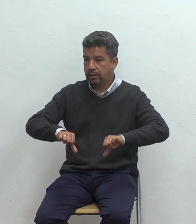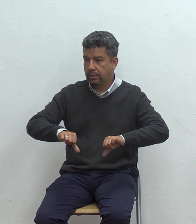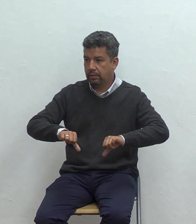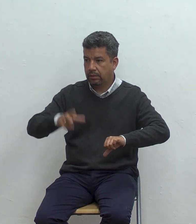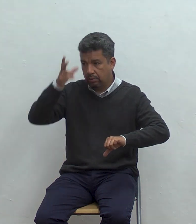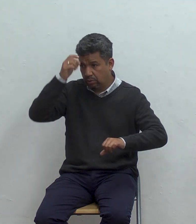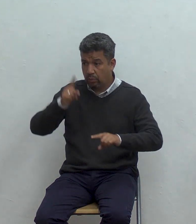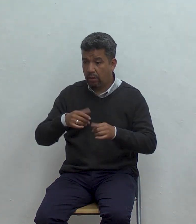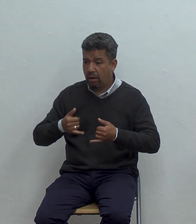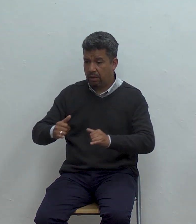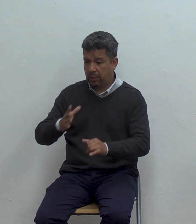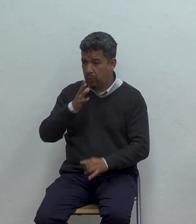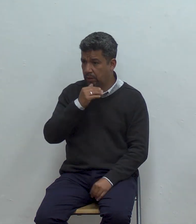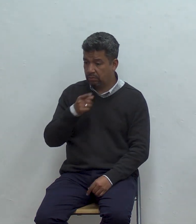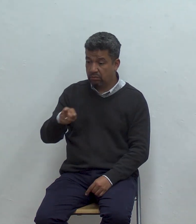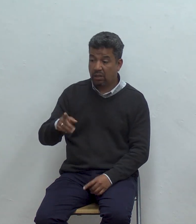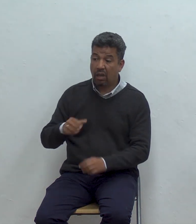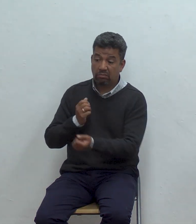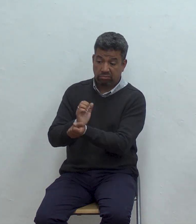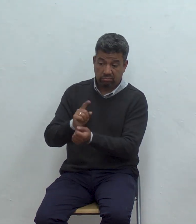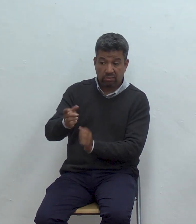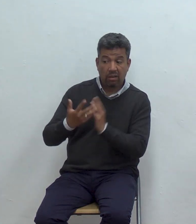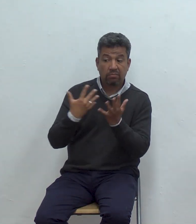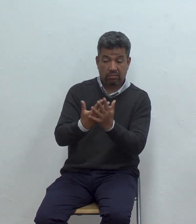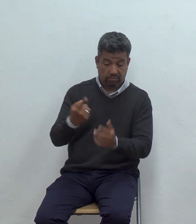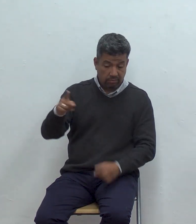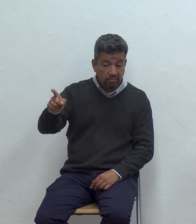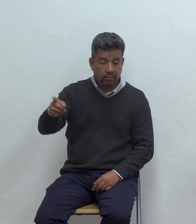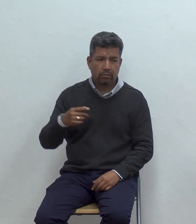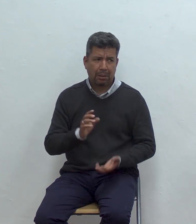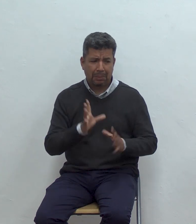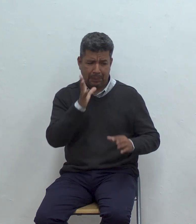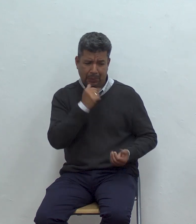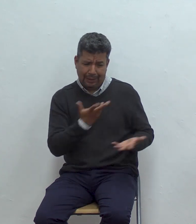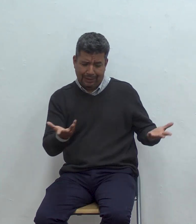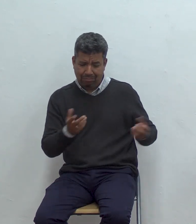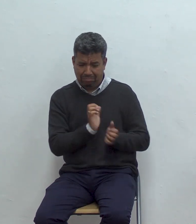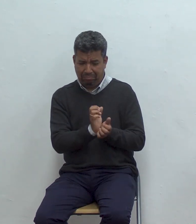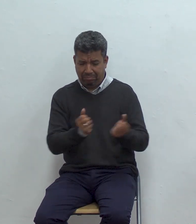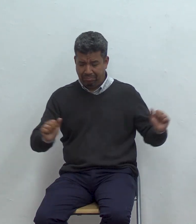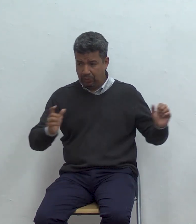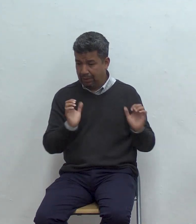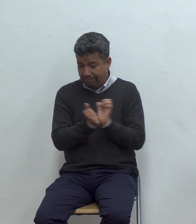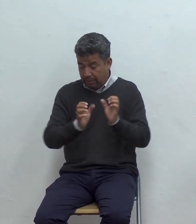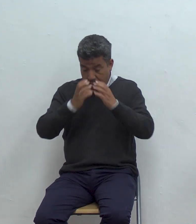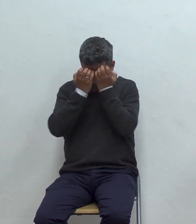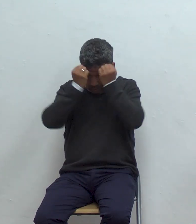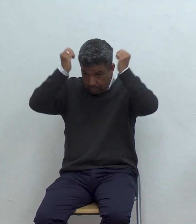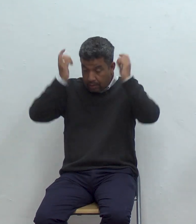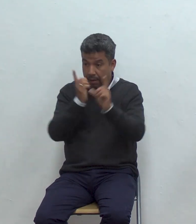puede engañar, ya no nos puede decir que estamos bajo prisión, ya nos puede decir que estamos esclavos, ya no más. Ha sido quitado, hemos